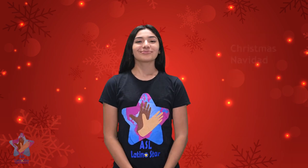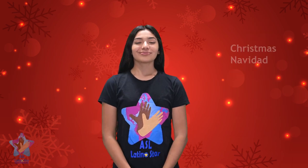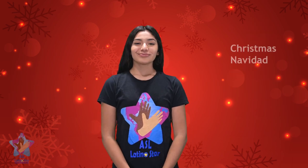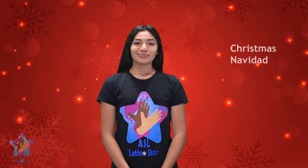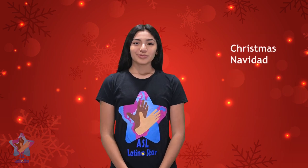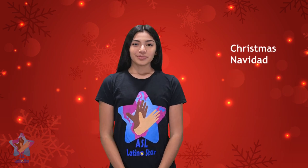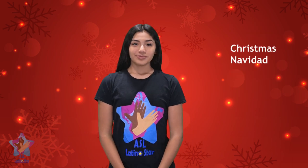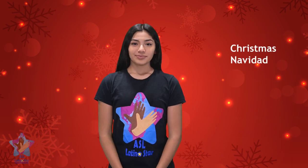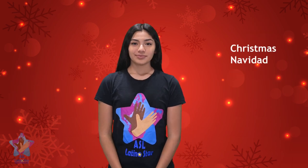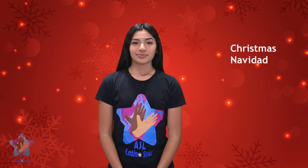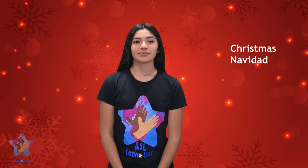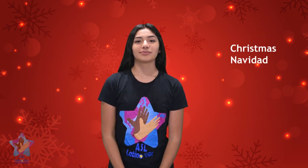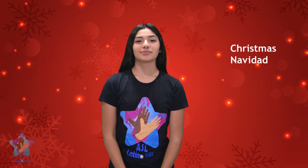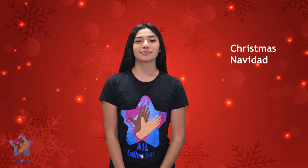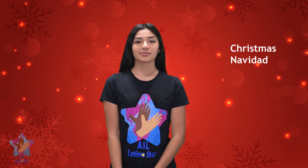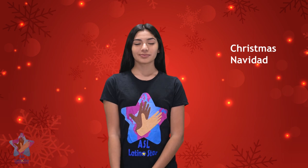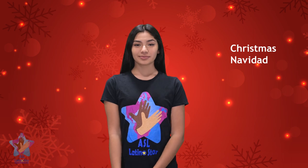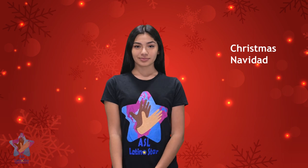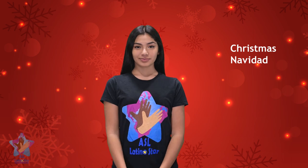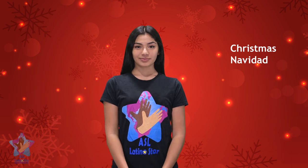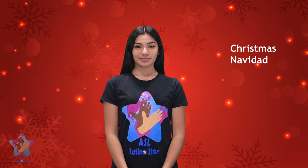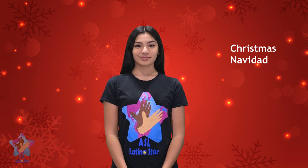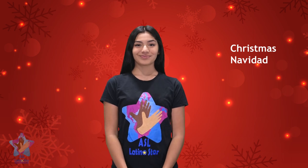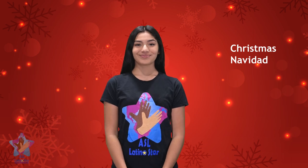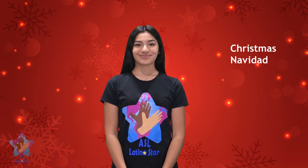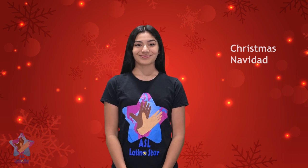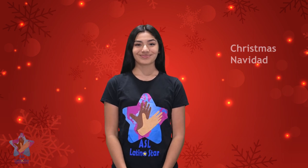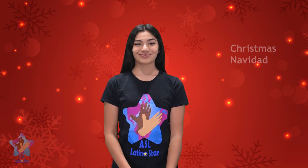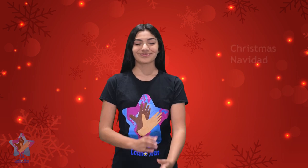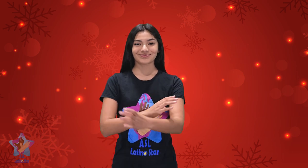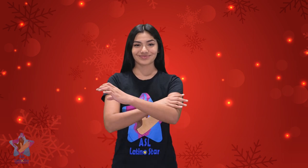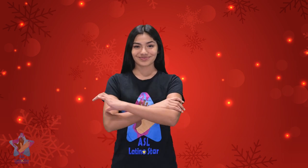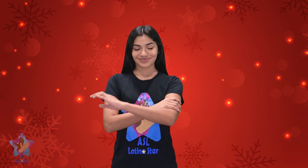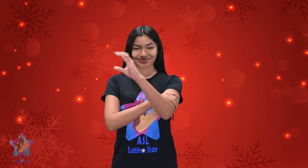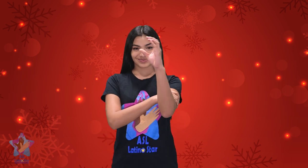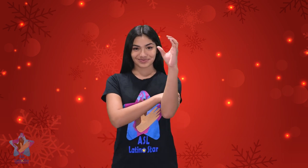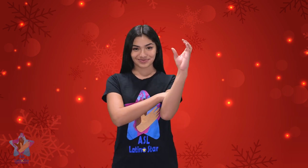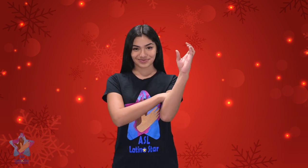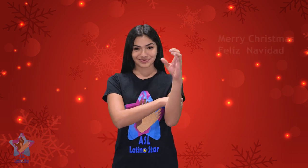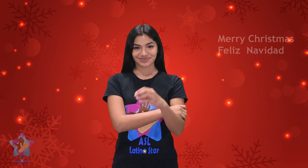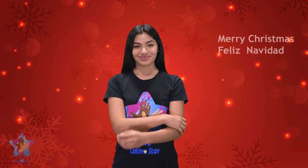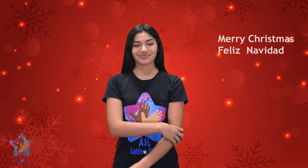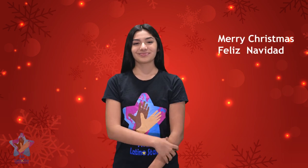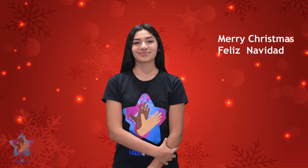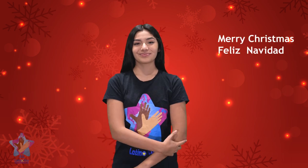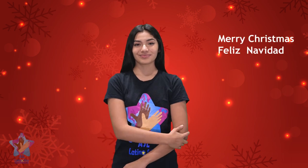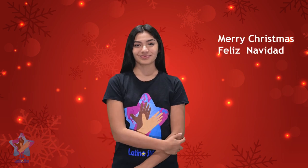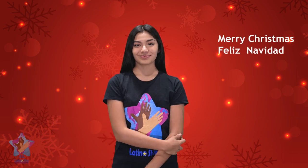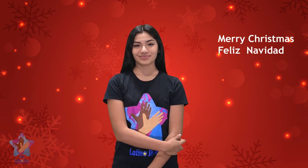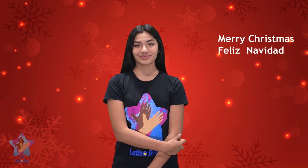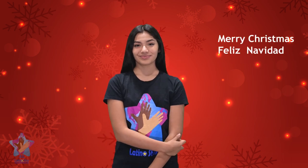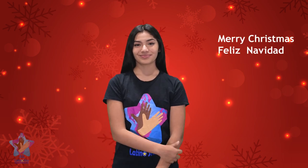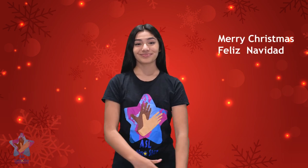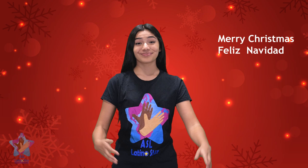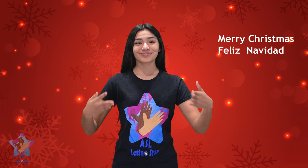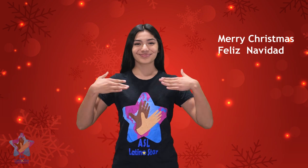Christmas. Navidad. Navidad. Navidad. Merry Christmas. Feliz